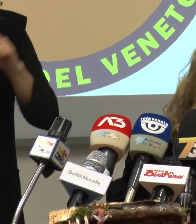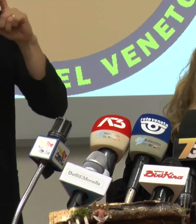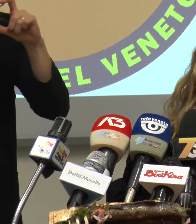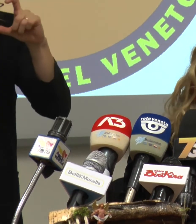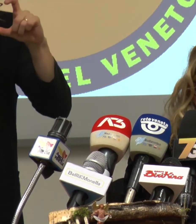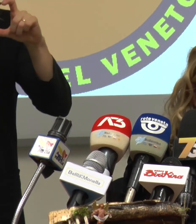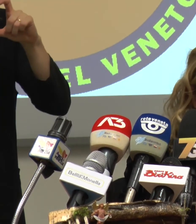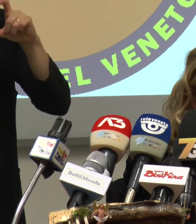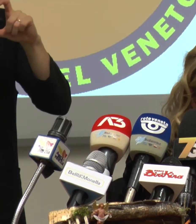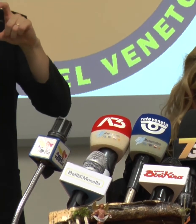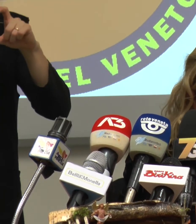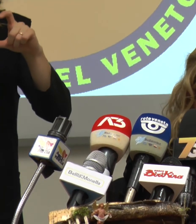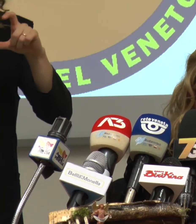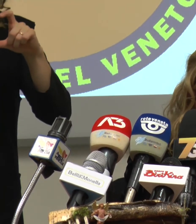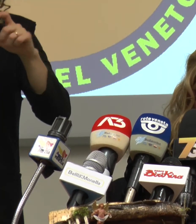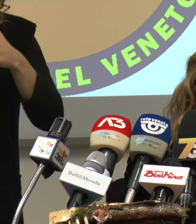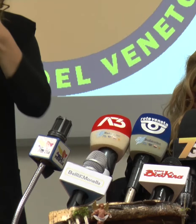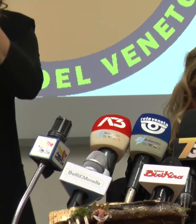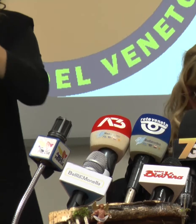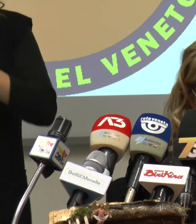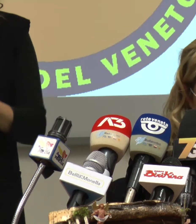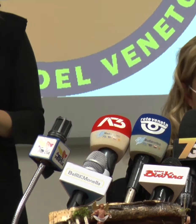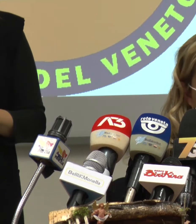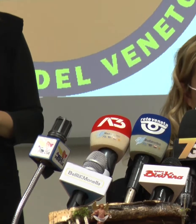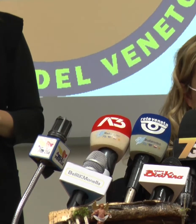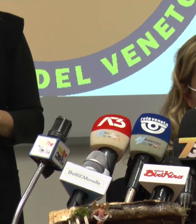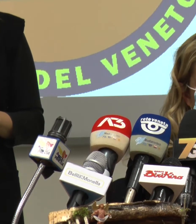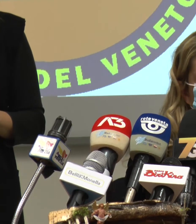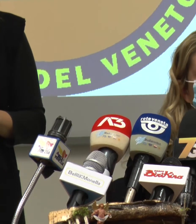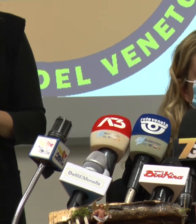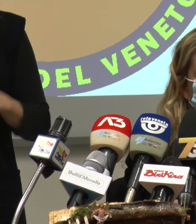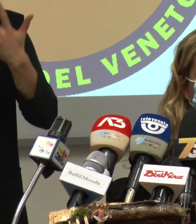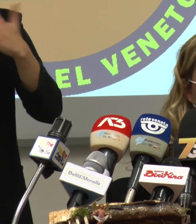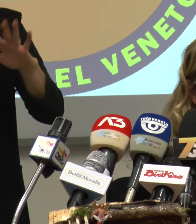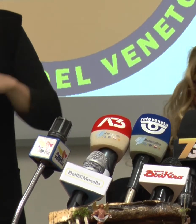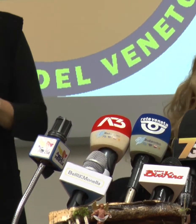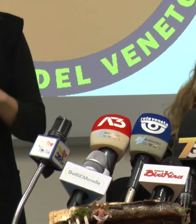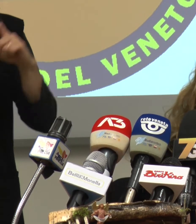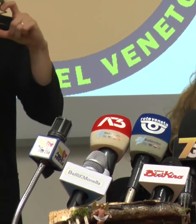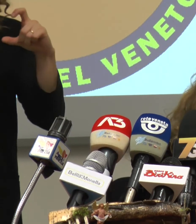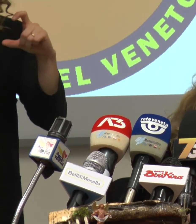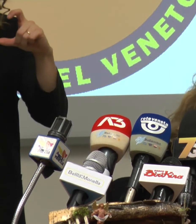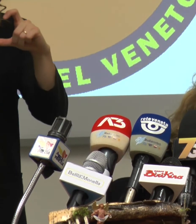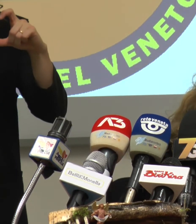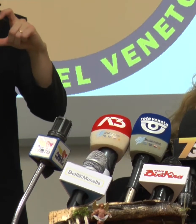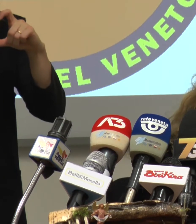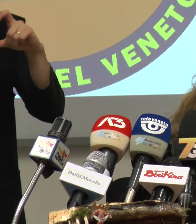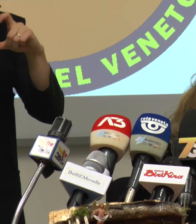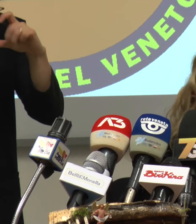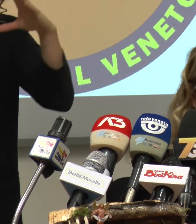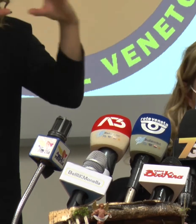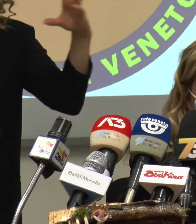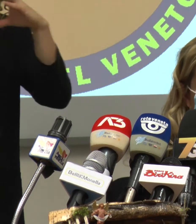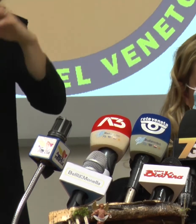dosi per la Regione Veneto. Abbiamo già distribuito queste dosi per tutte le